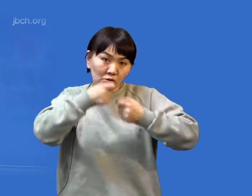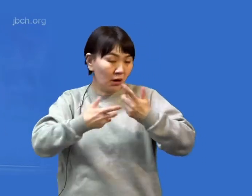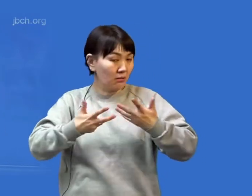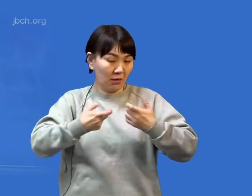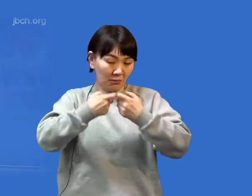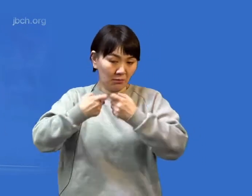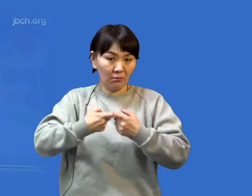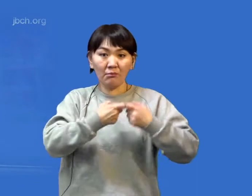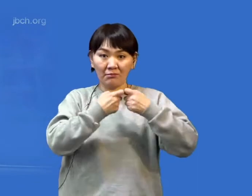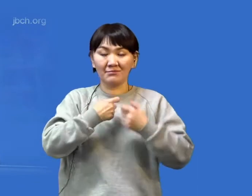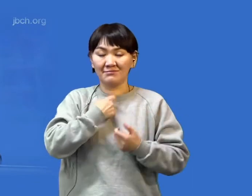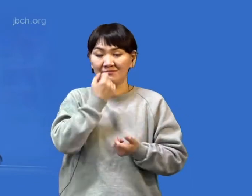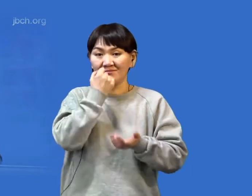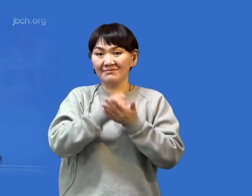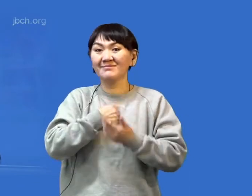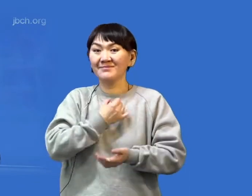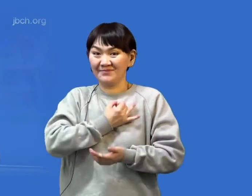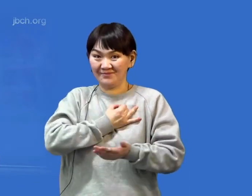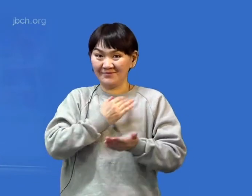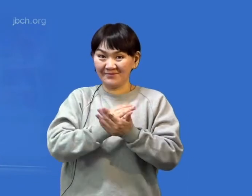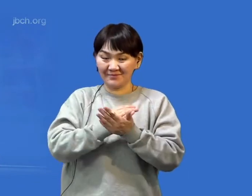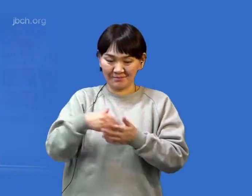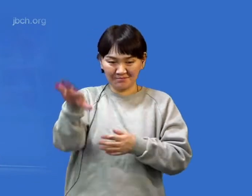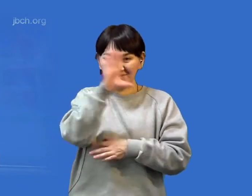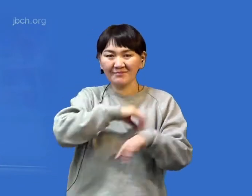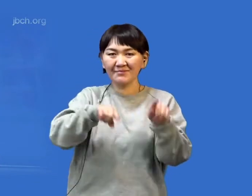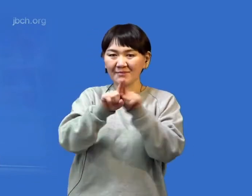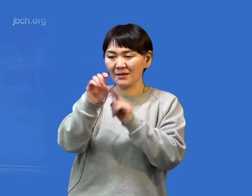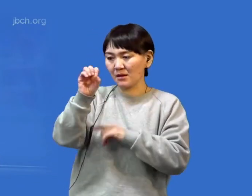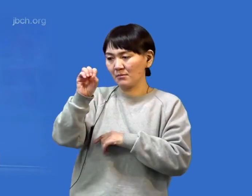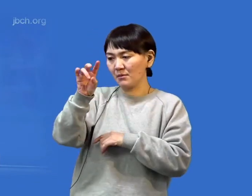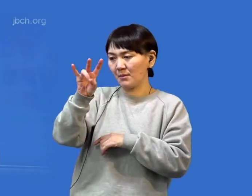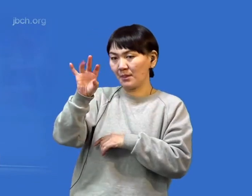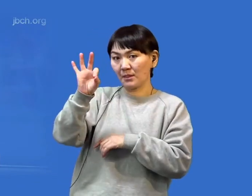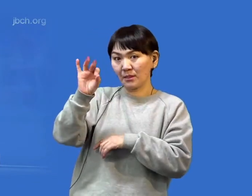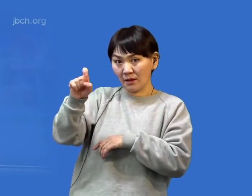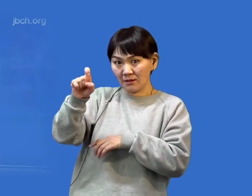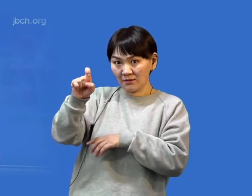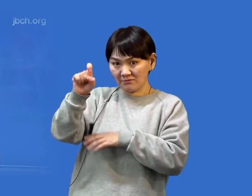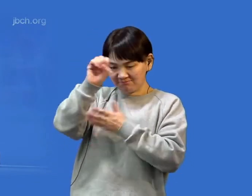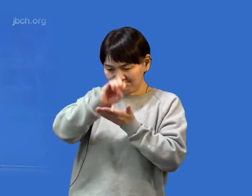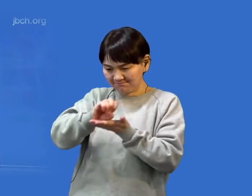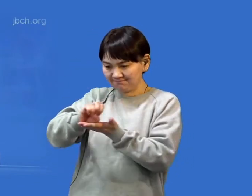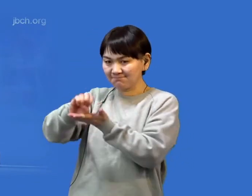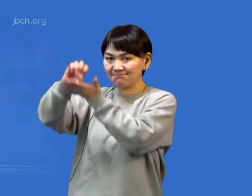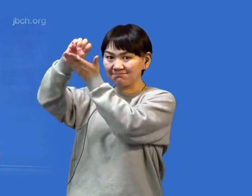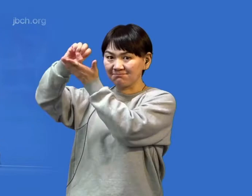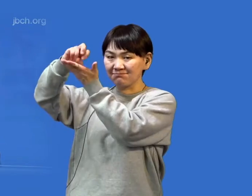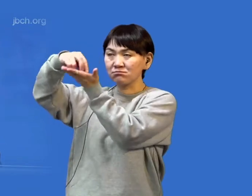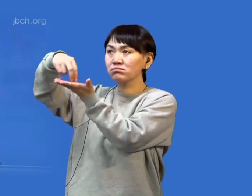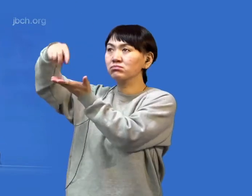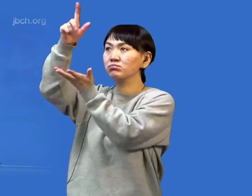үхэн Енохийн адил энэ газар дээр бурхны уур хилэн шүүлт буухаас